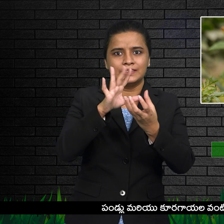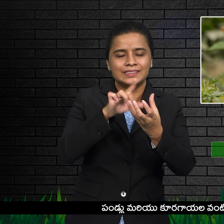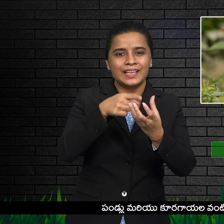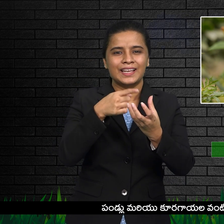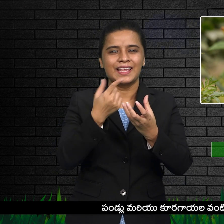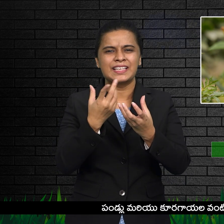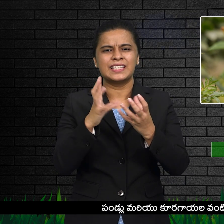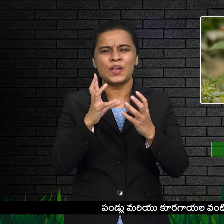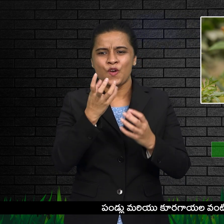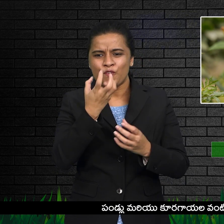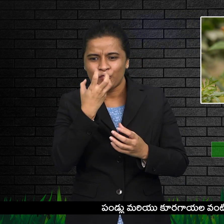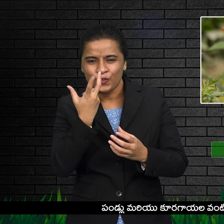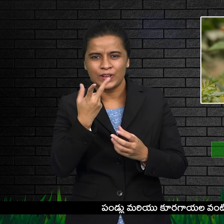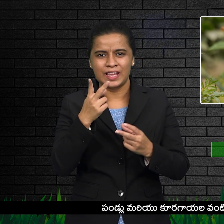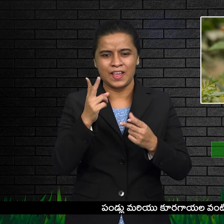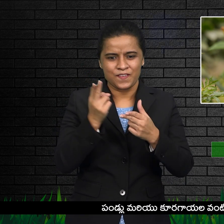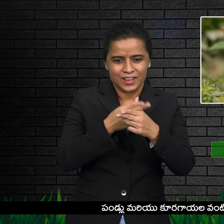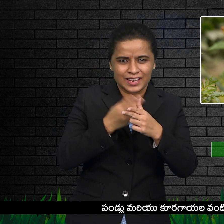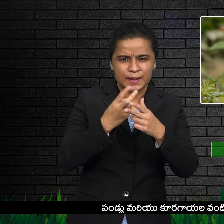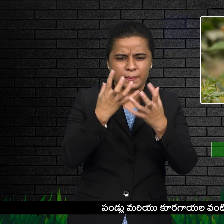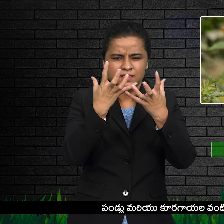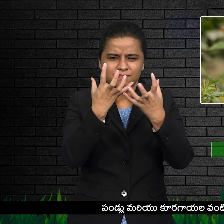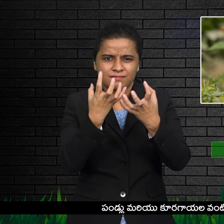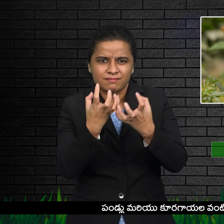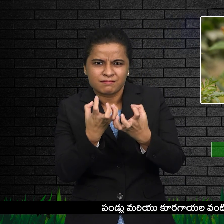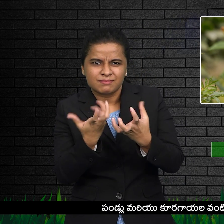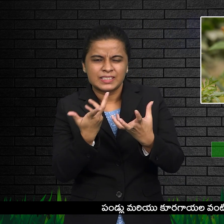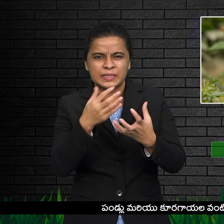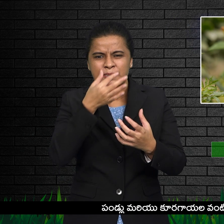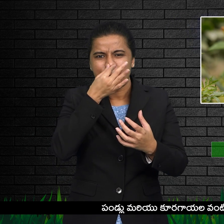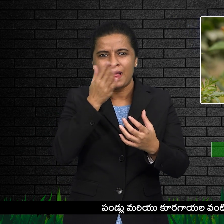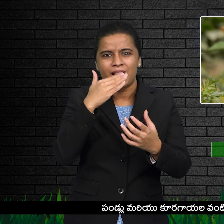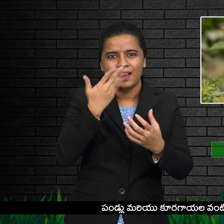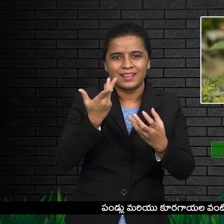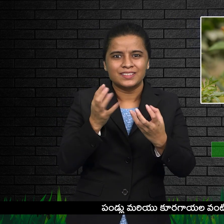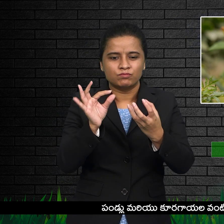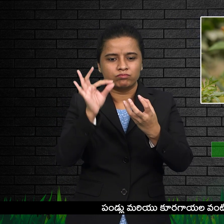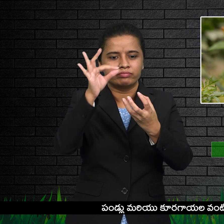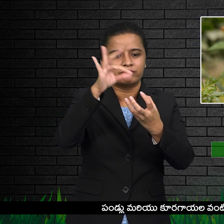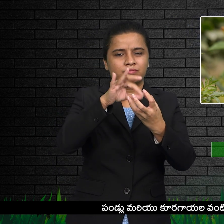పండ్లు మరియు కూరగాయల వంటి క్షీణించిన పదార్థాలను ఈగలు చప్పరిస్తాయి.